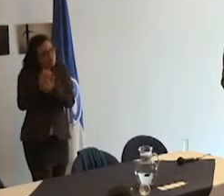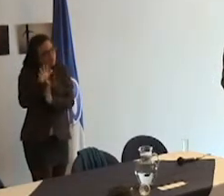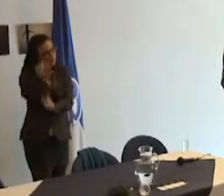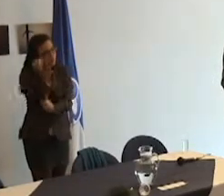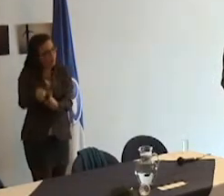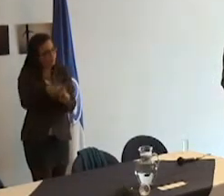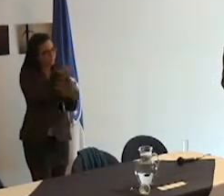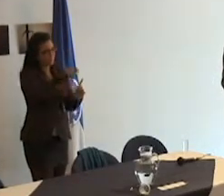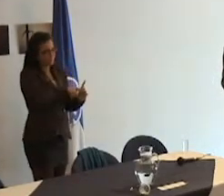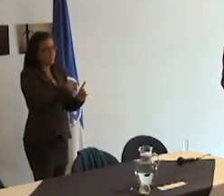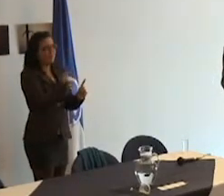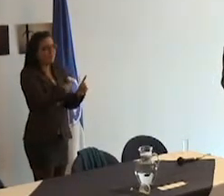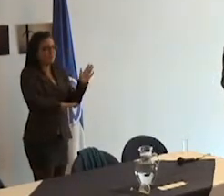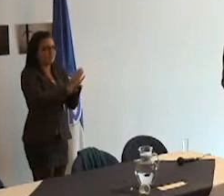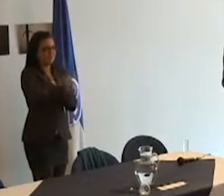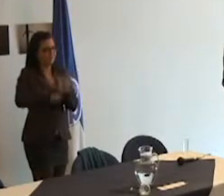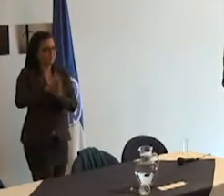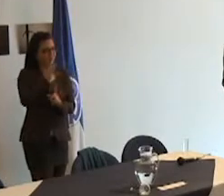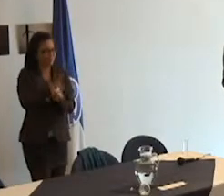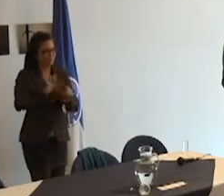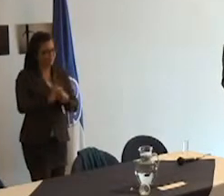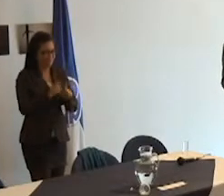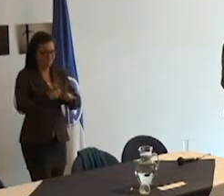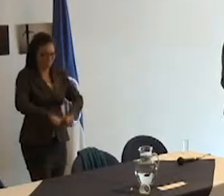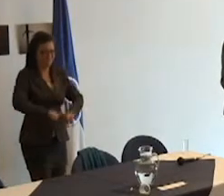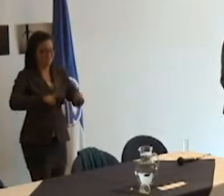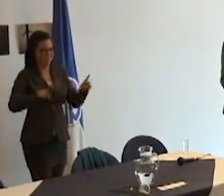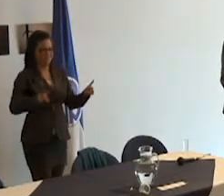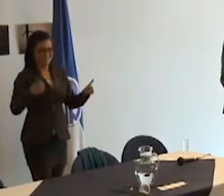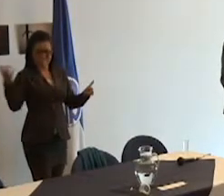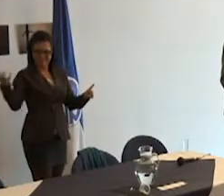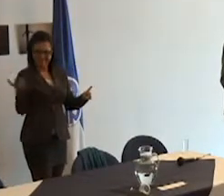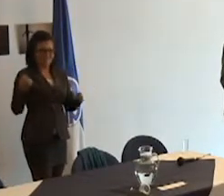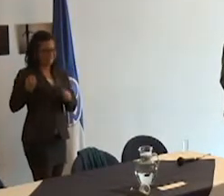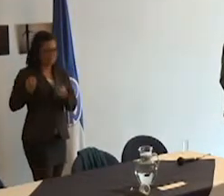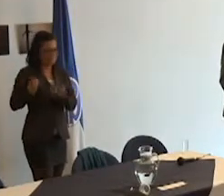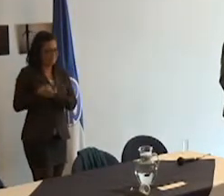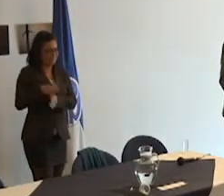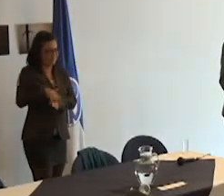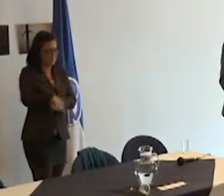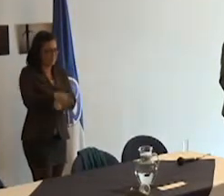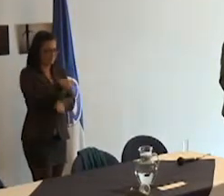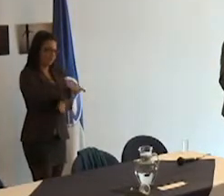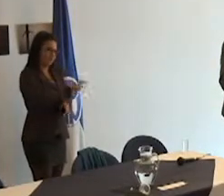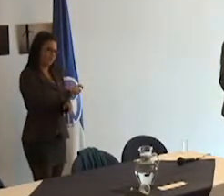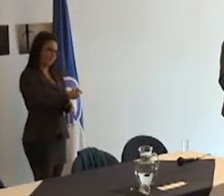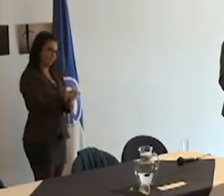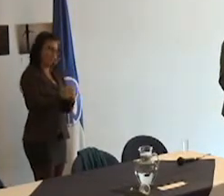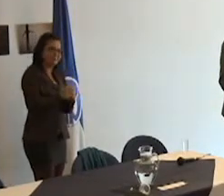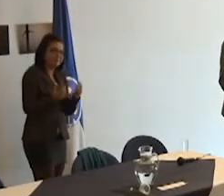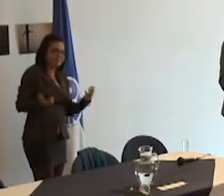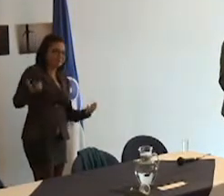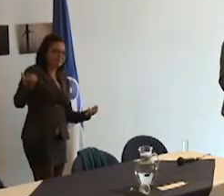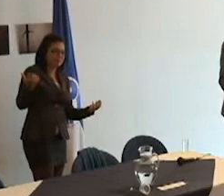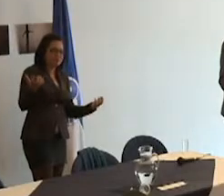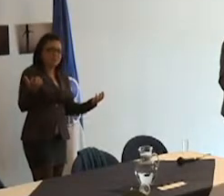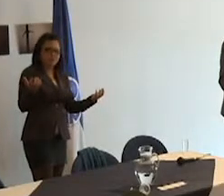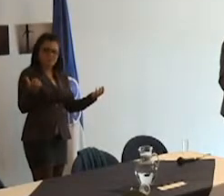sus desarrollos culturales. Esa diferencia permitió la naturalización y